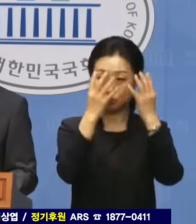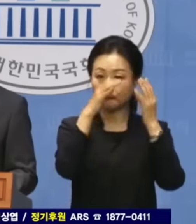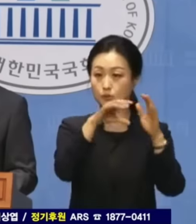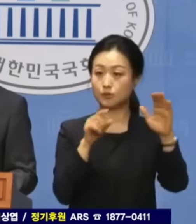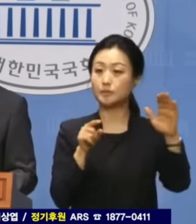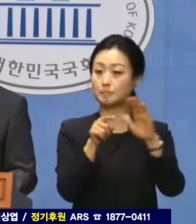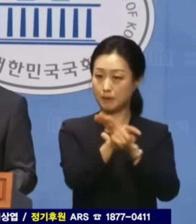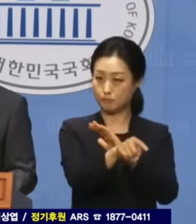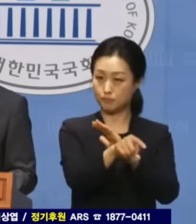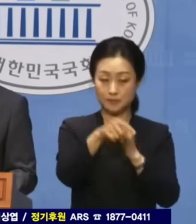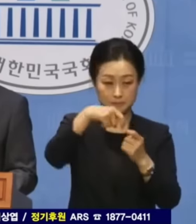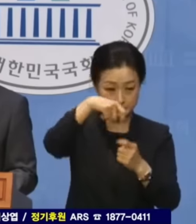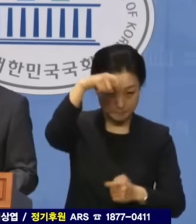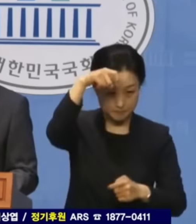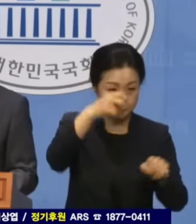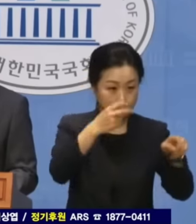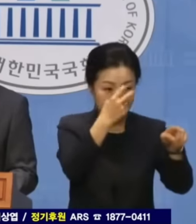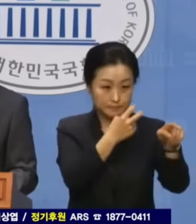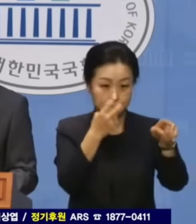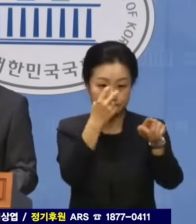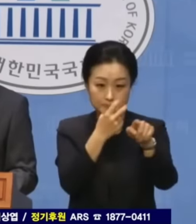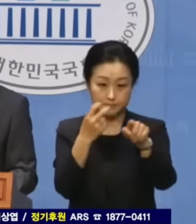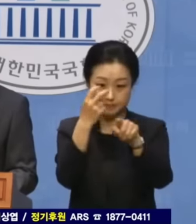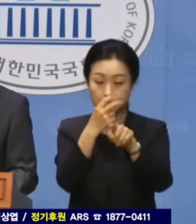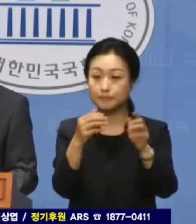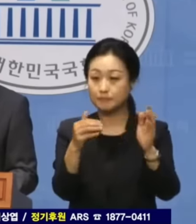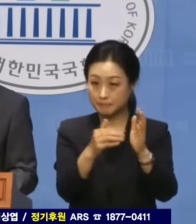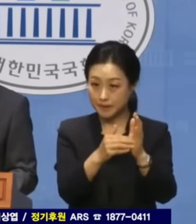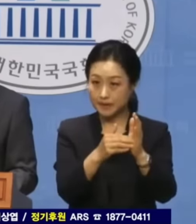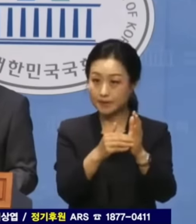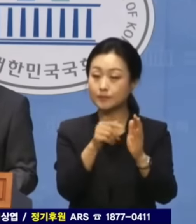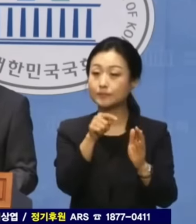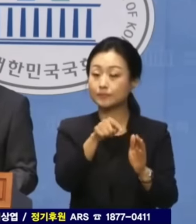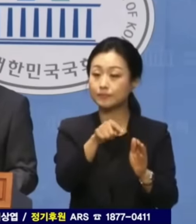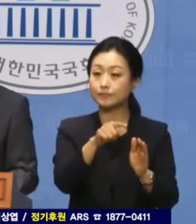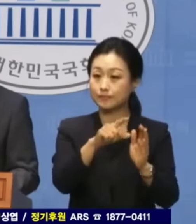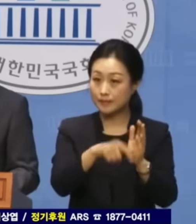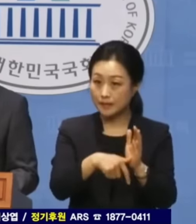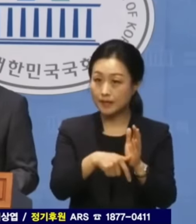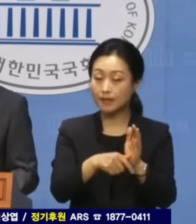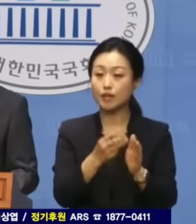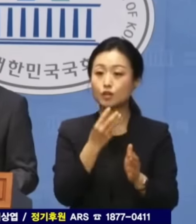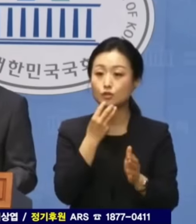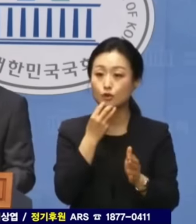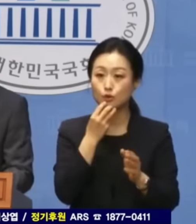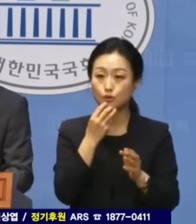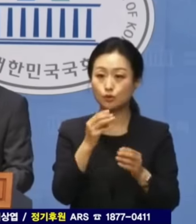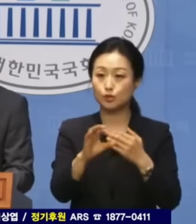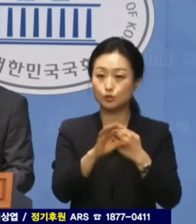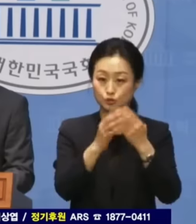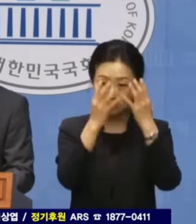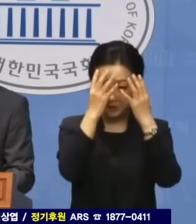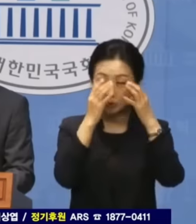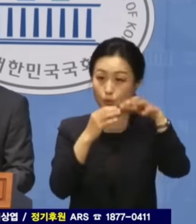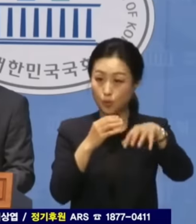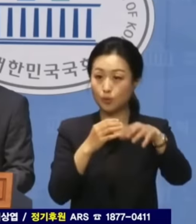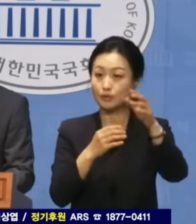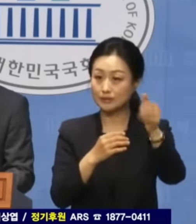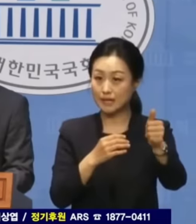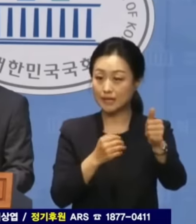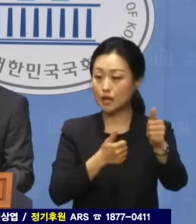방문하여 현장 검증을 가졌고 이 자리에서 서울구치소장이 출정